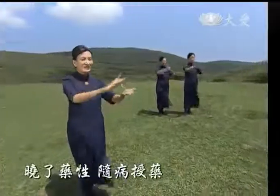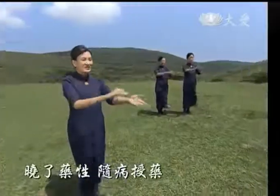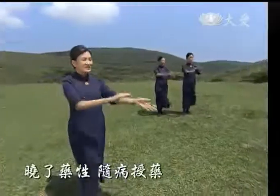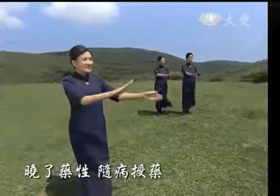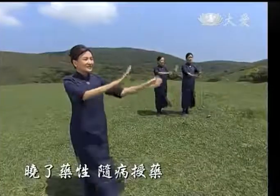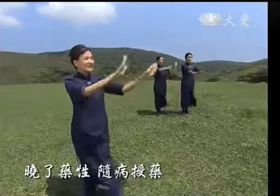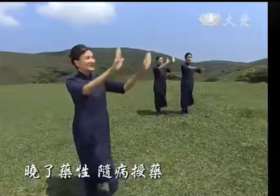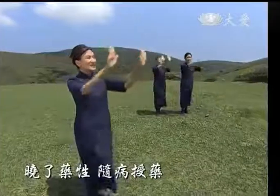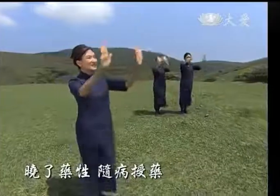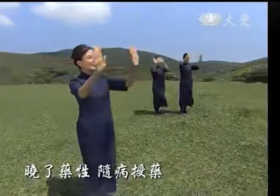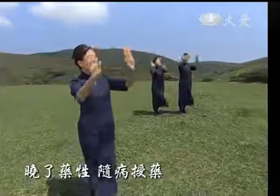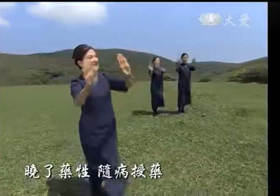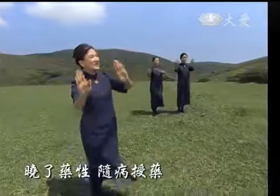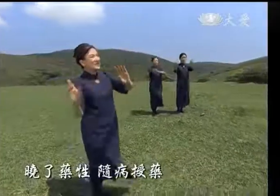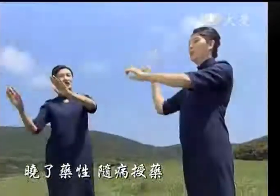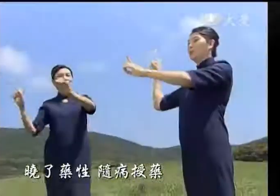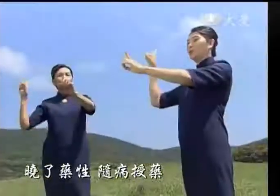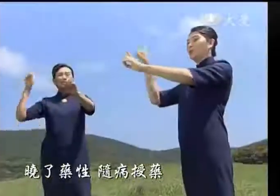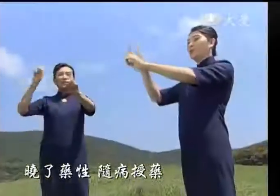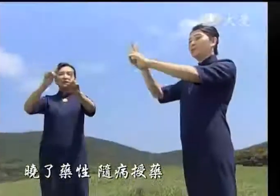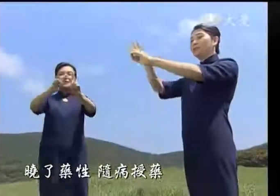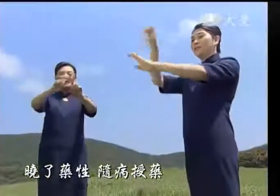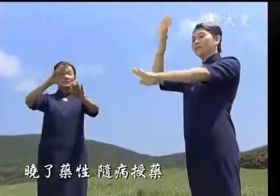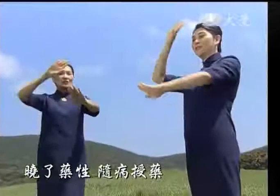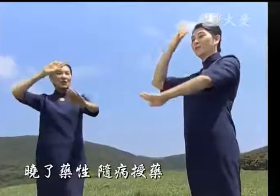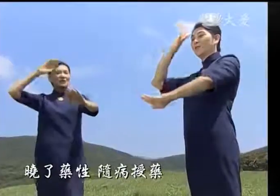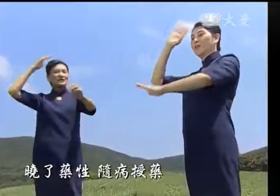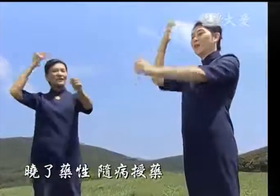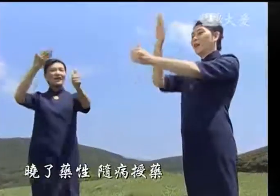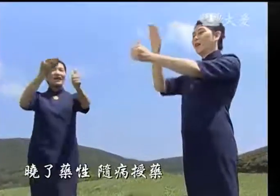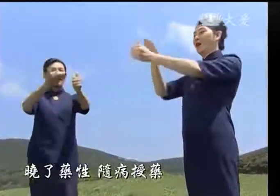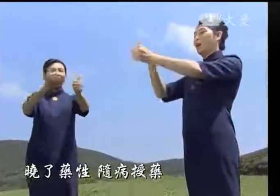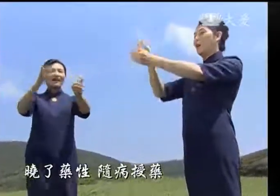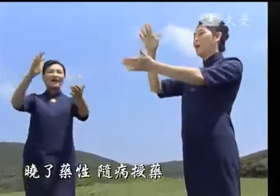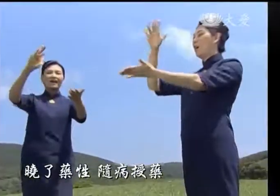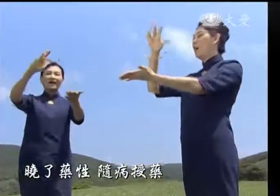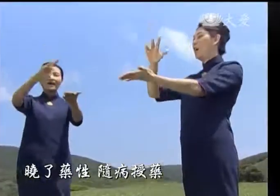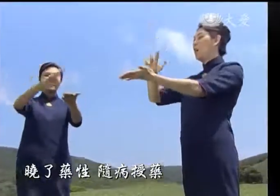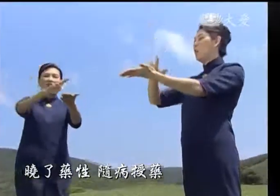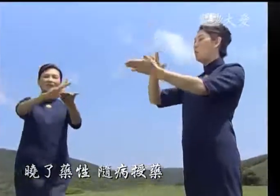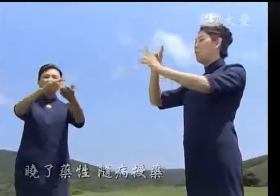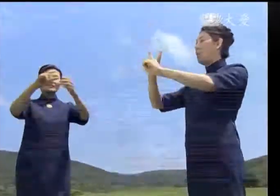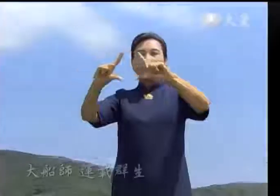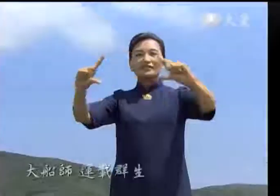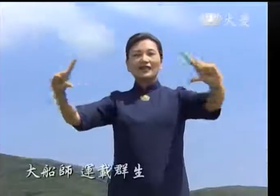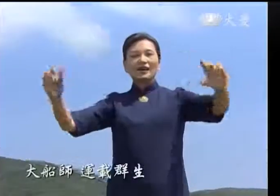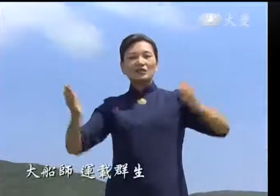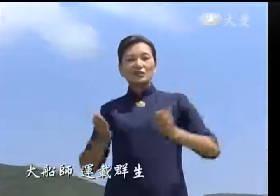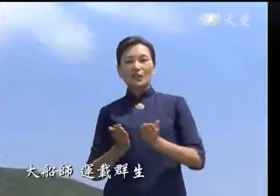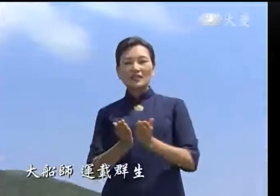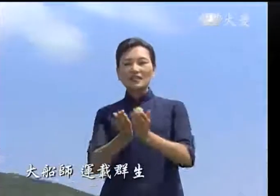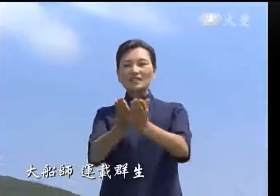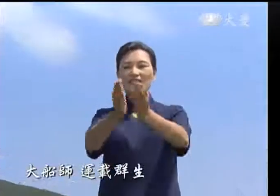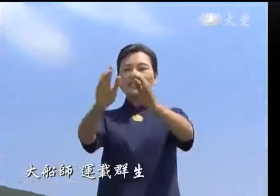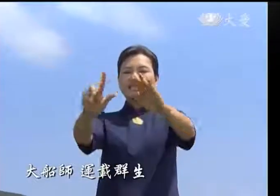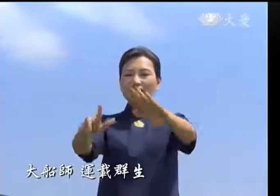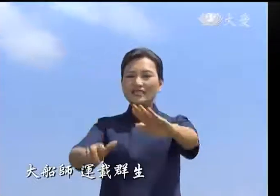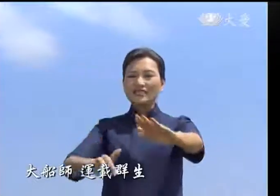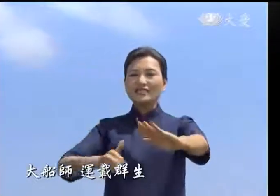压心，随病受药，大转世。